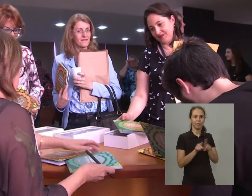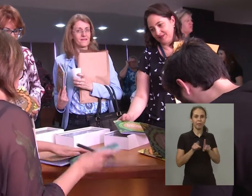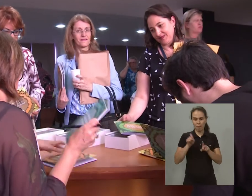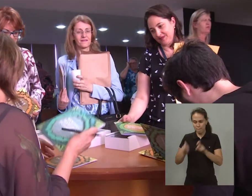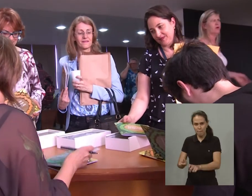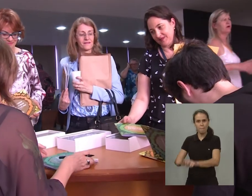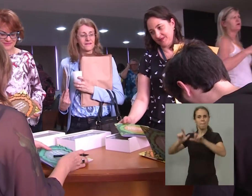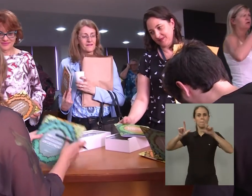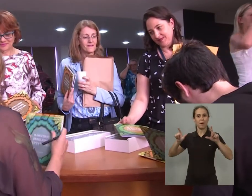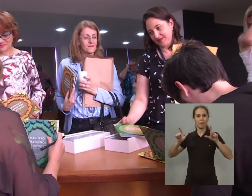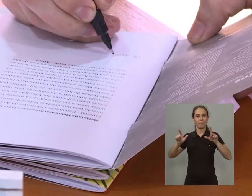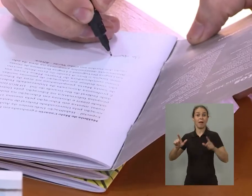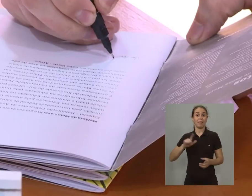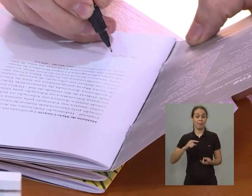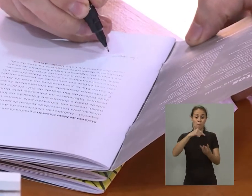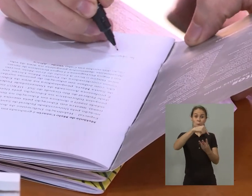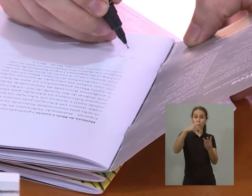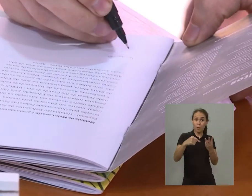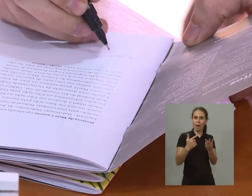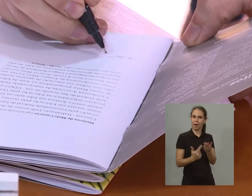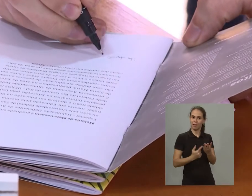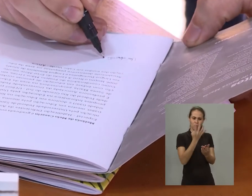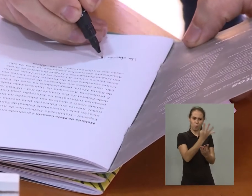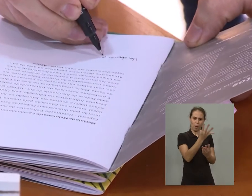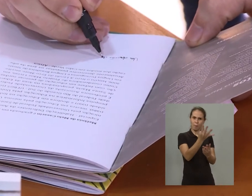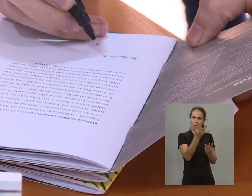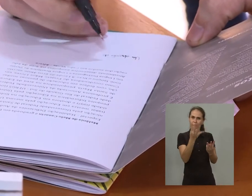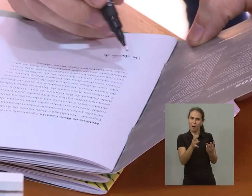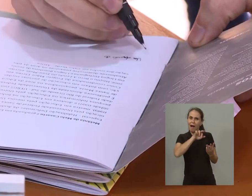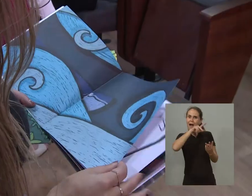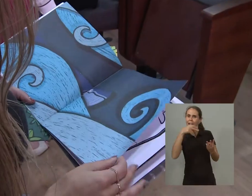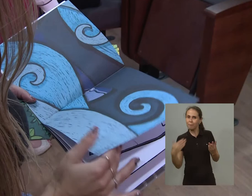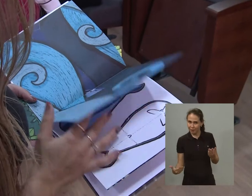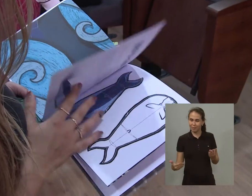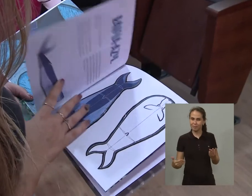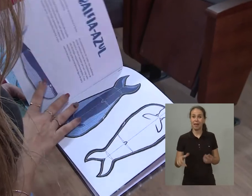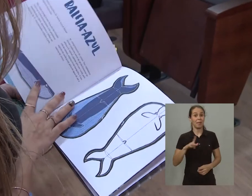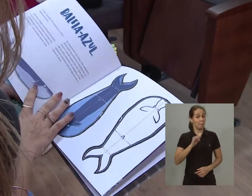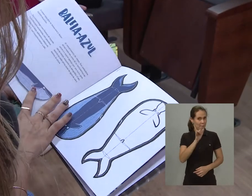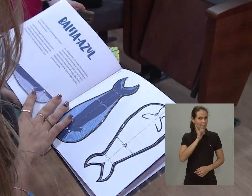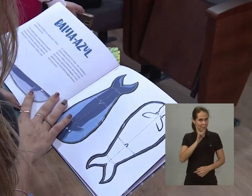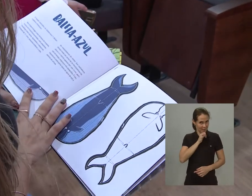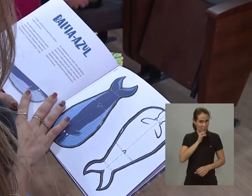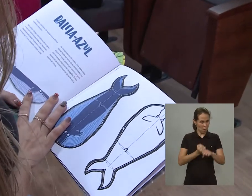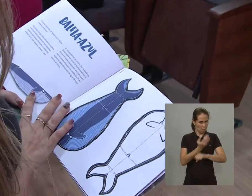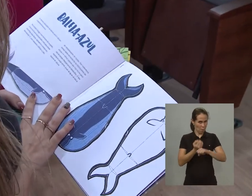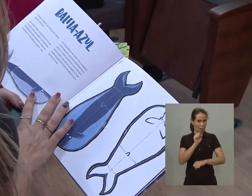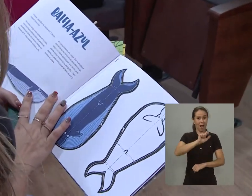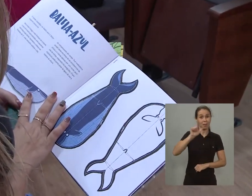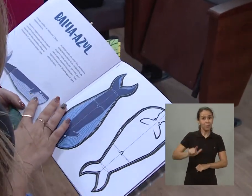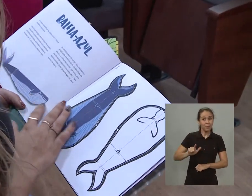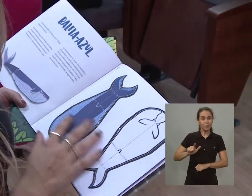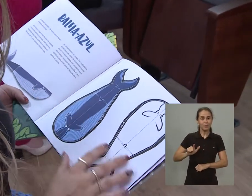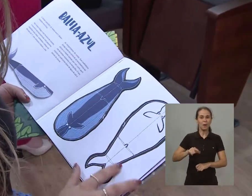disponível em mídia física e digital. São 3 volumes com 4 animais em cada. Entre os mamíferos ilustrados estão a